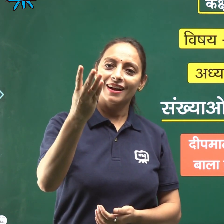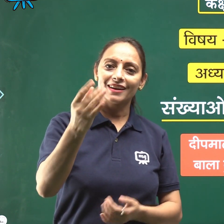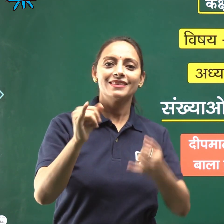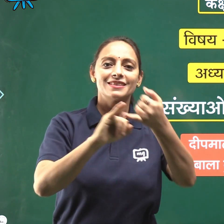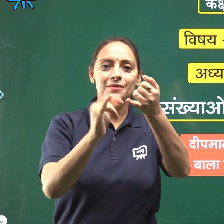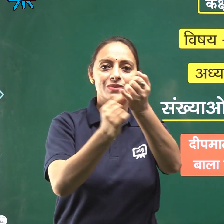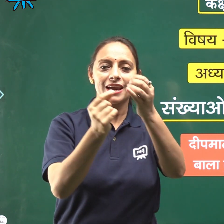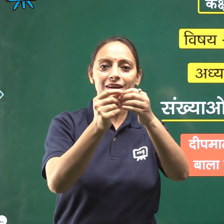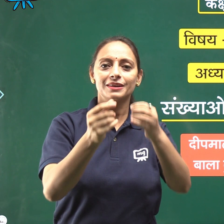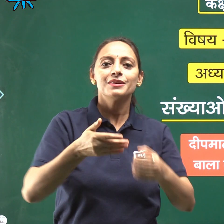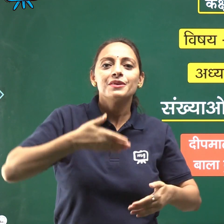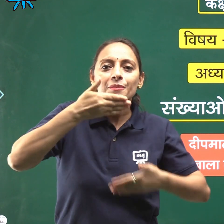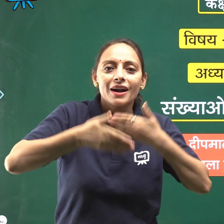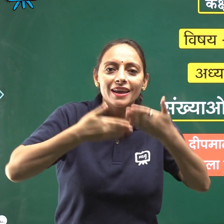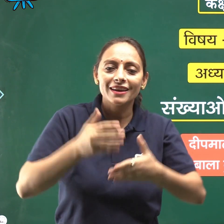पढ़ेंगे।